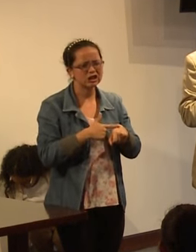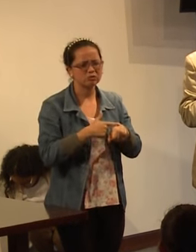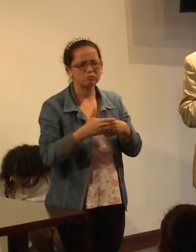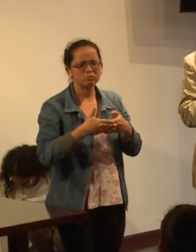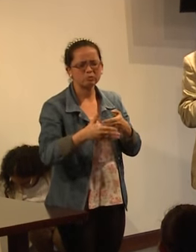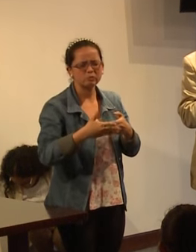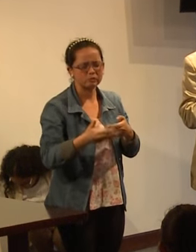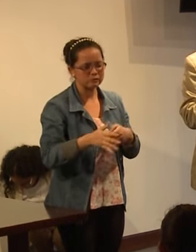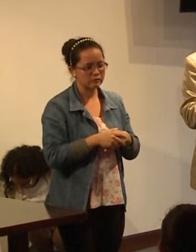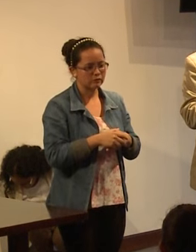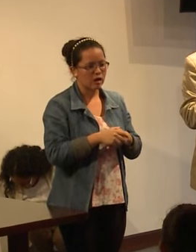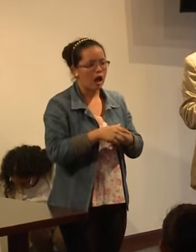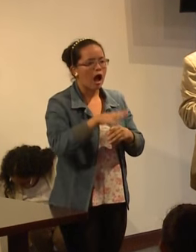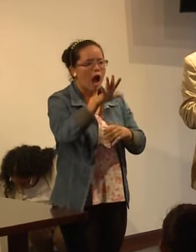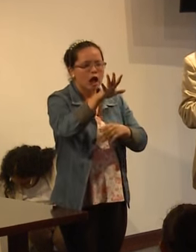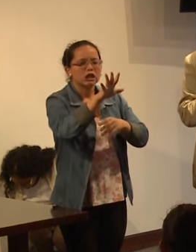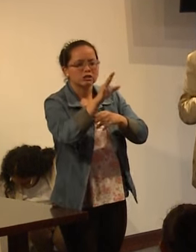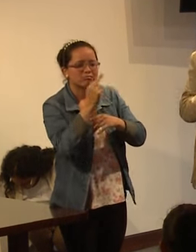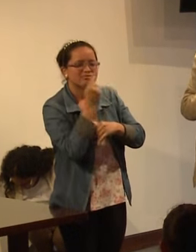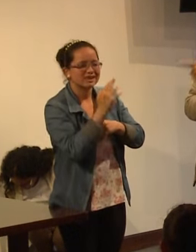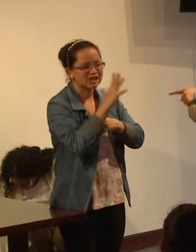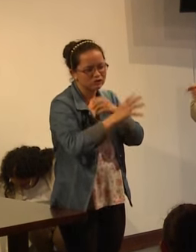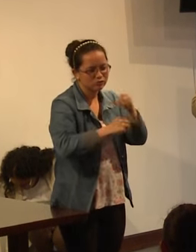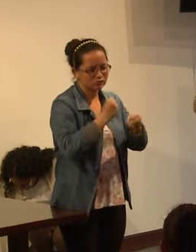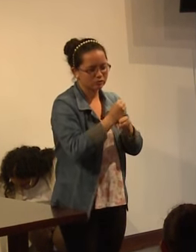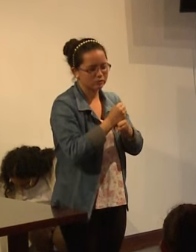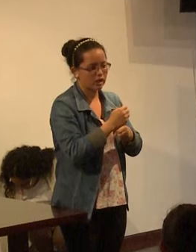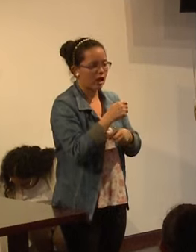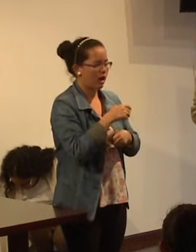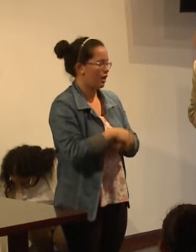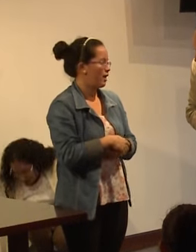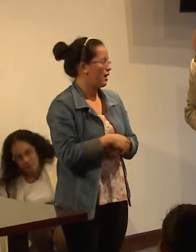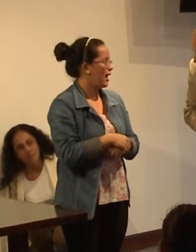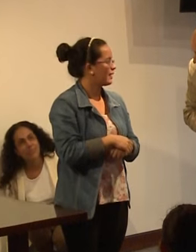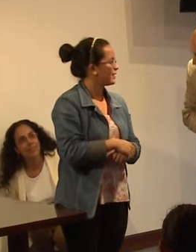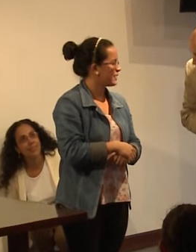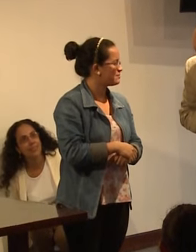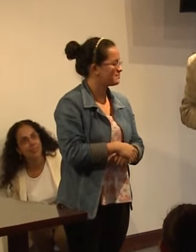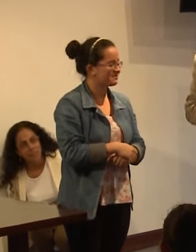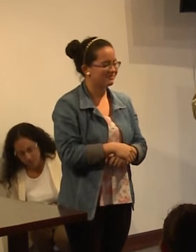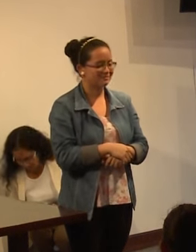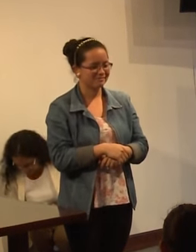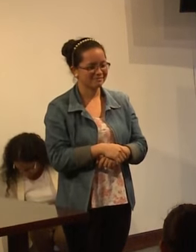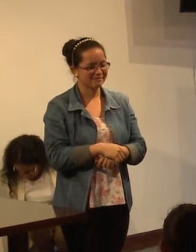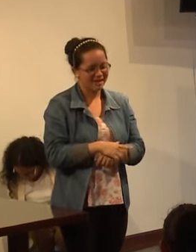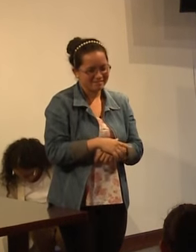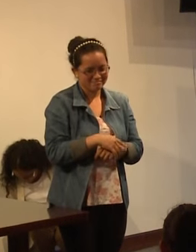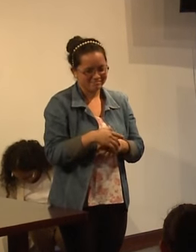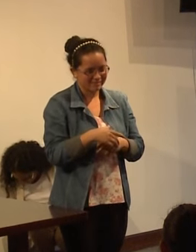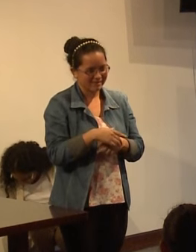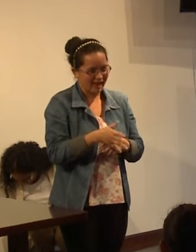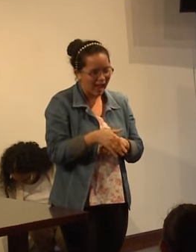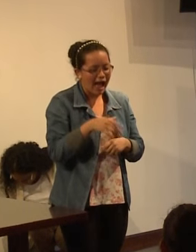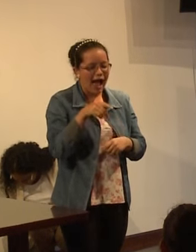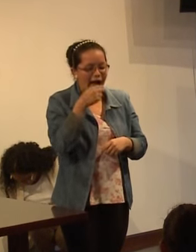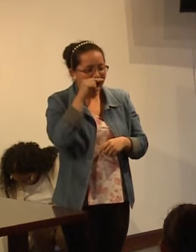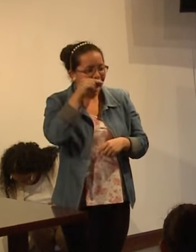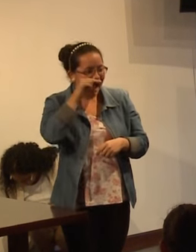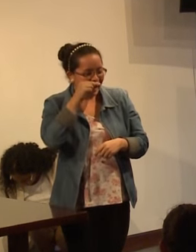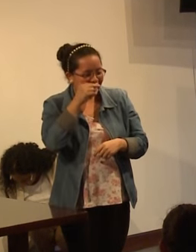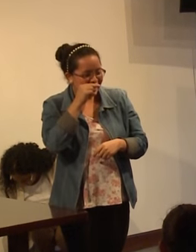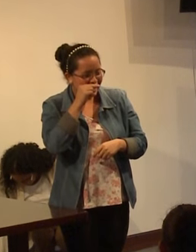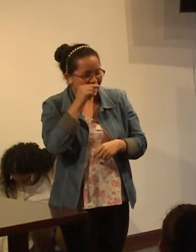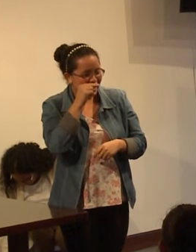Pero a los 3 se le entiende todo. Y por ejemplo, aquí, ¿cómo te llamas tú? Angélica, el niño antes de hablar